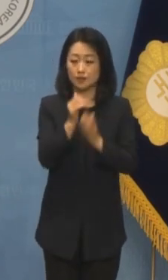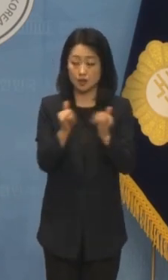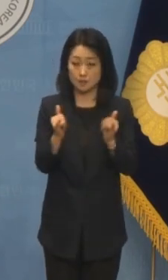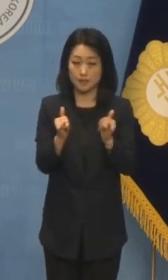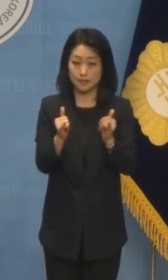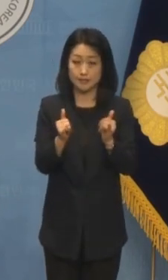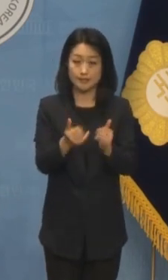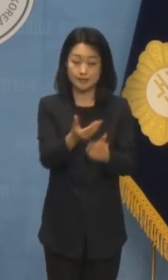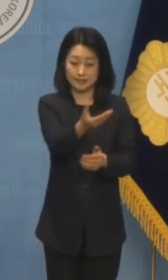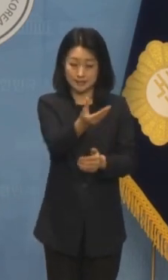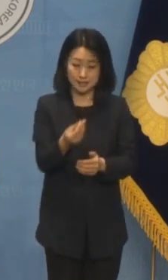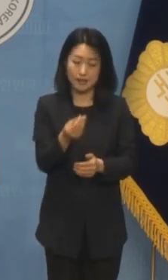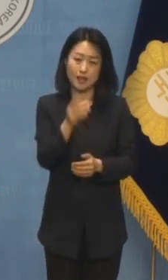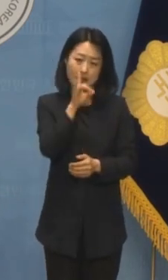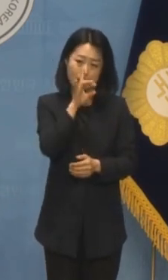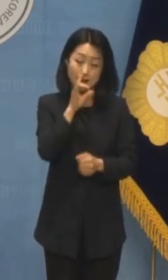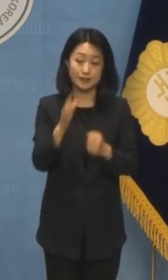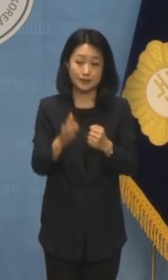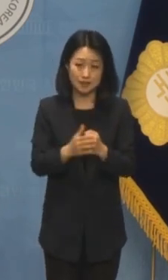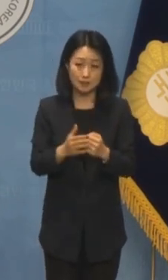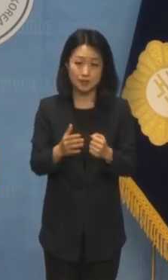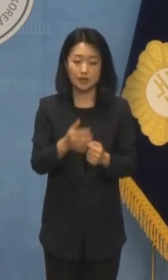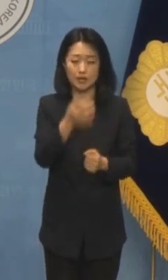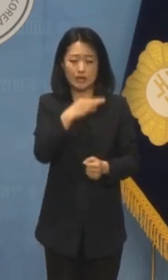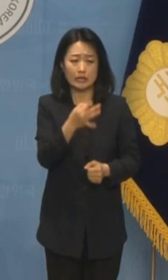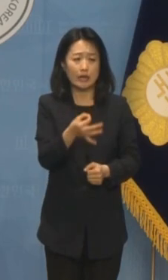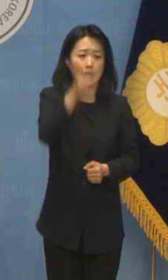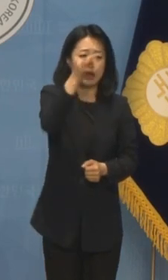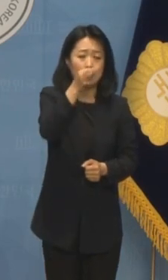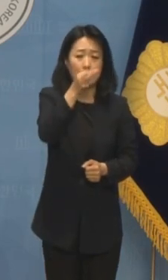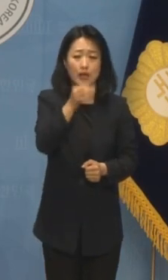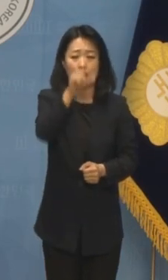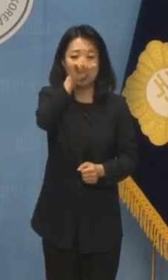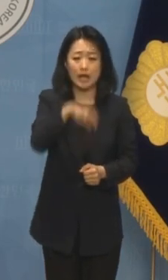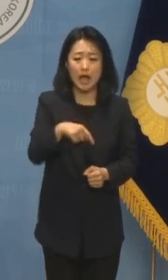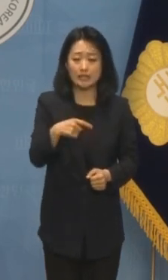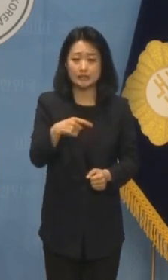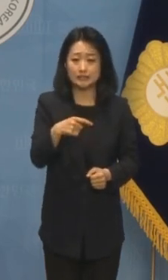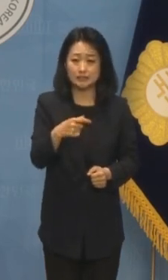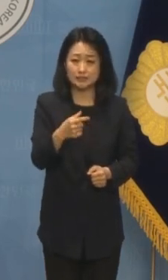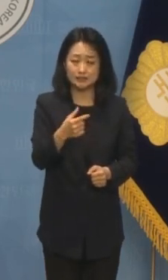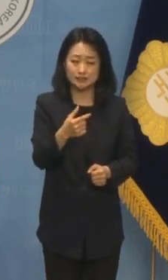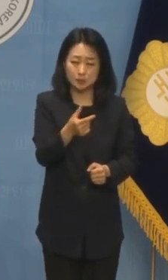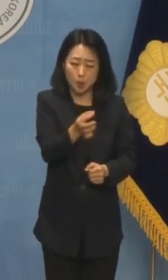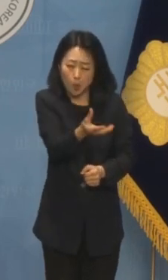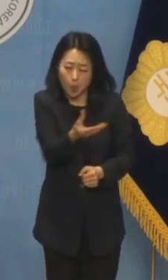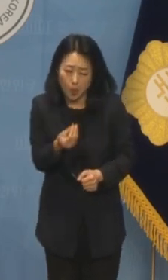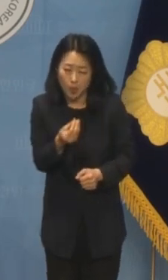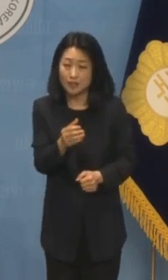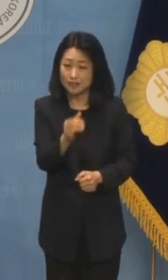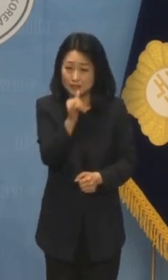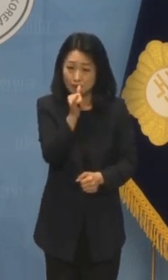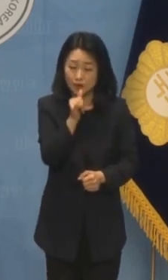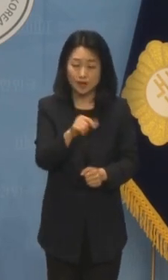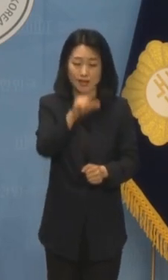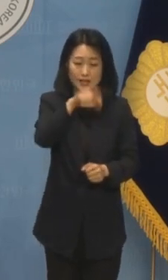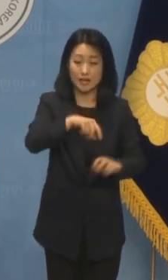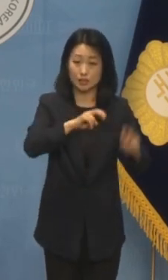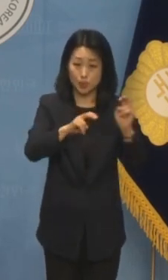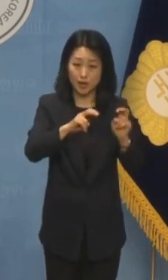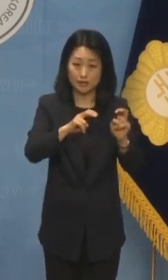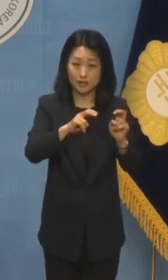서민정책금융이 축소되면서 서민들이 고금리 카드론으로 내몰리고 있습니다. 9개 카드사